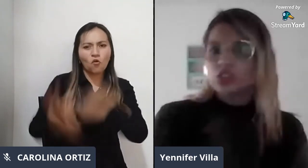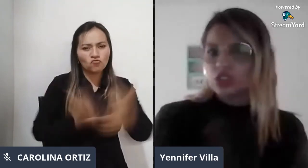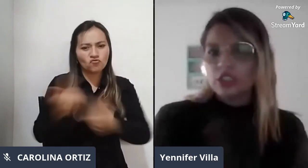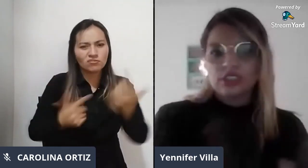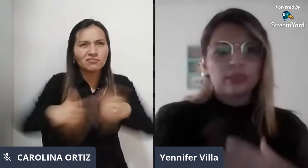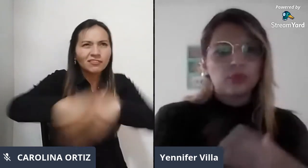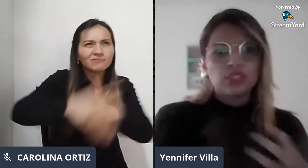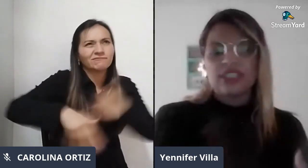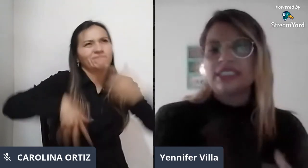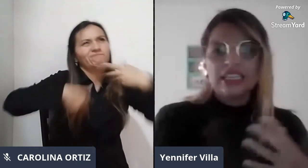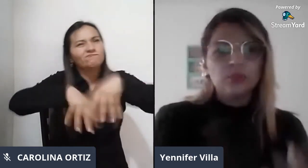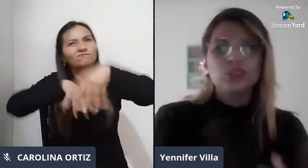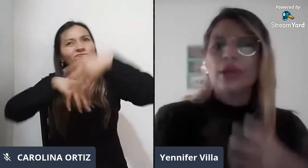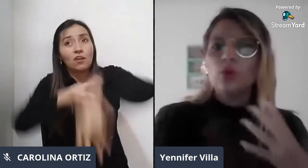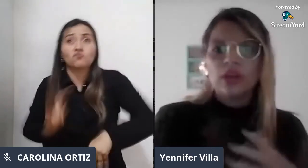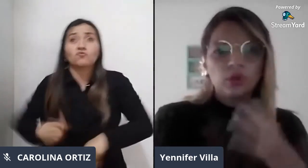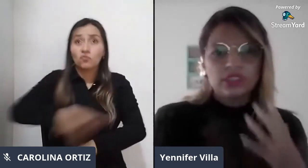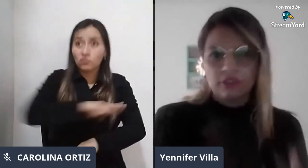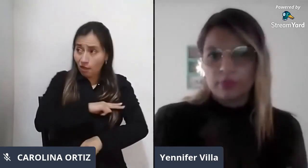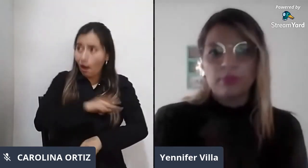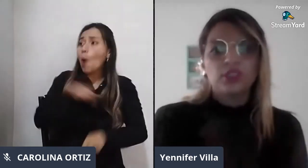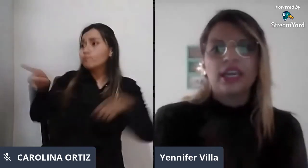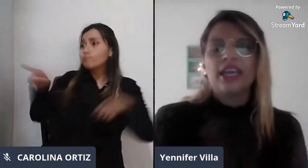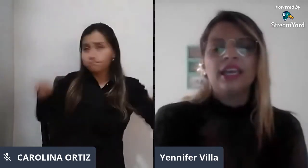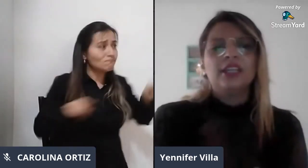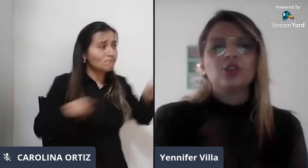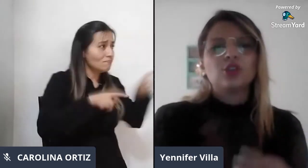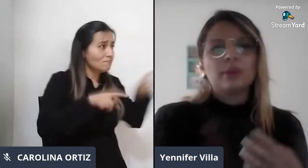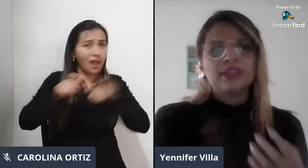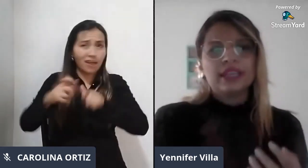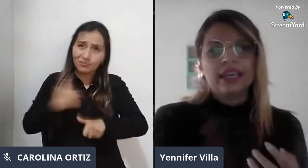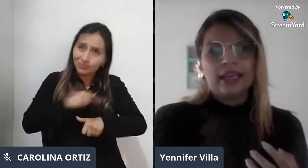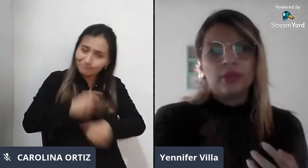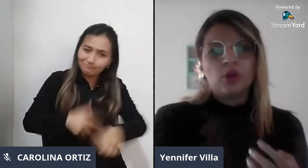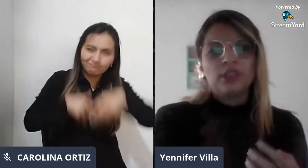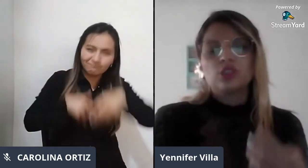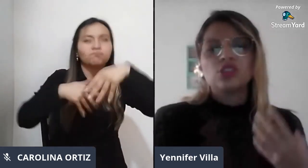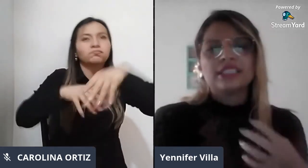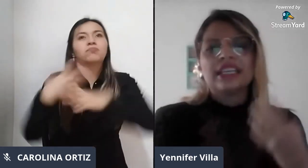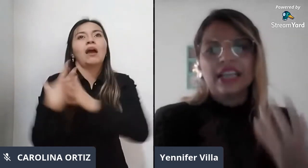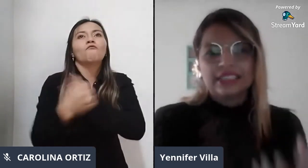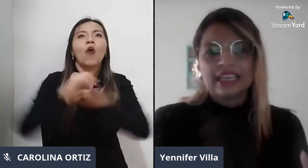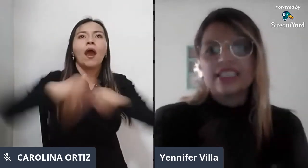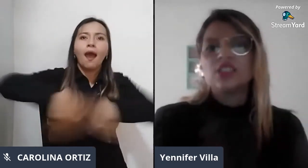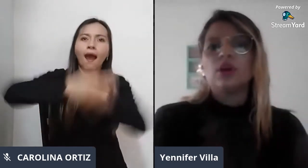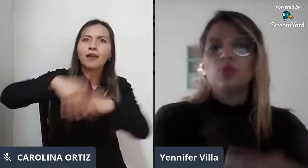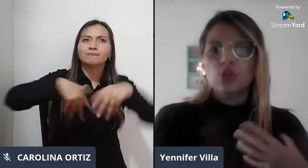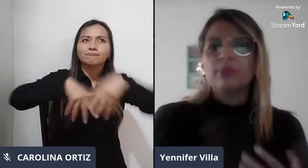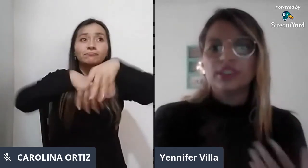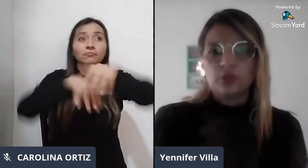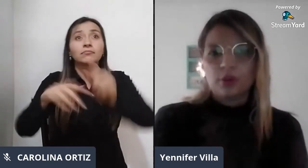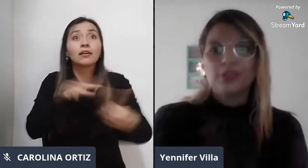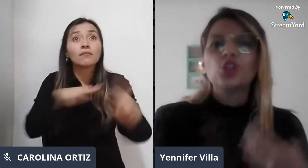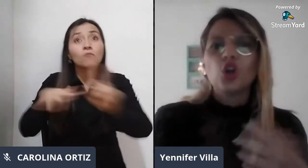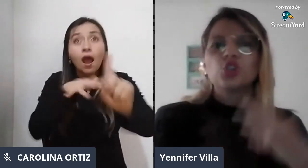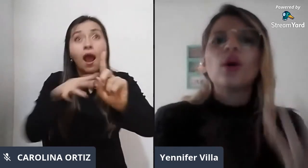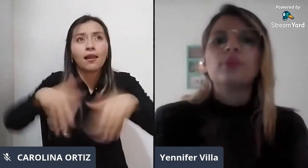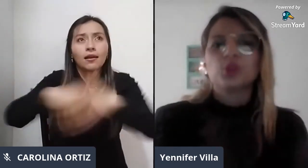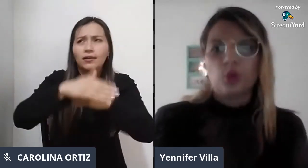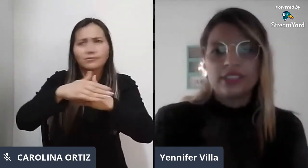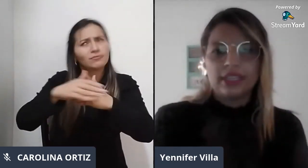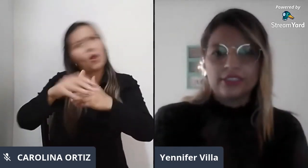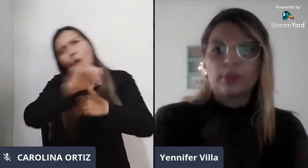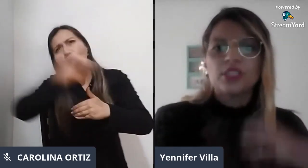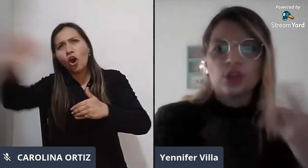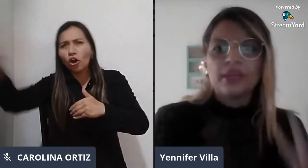de nosotros porque muchos de los que estamos aquí salimos de una u otra forma, porque no solamente el movimiento social es salir a las calles, sino hay múltiples formas, no